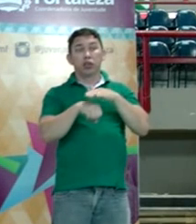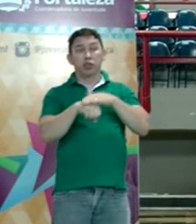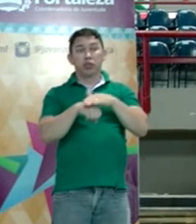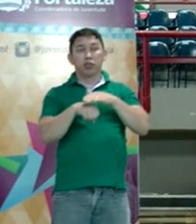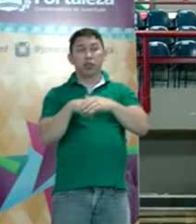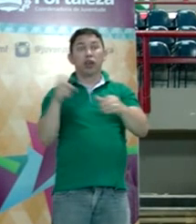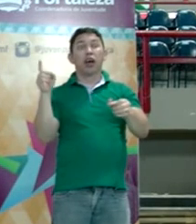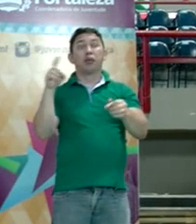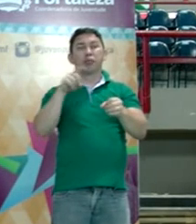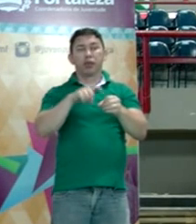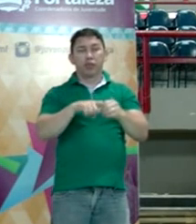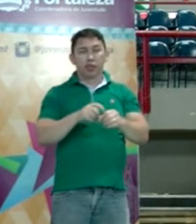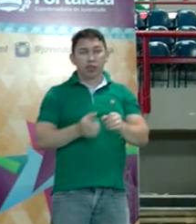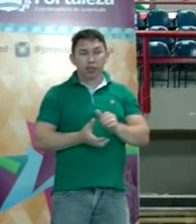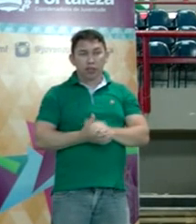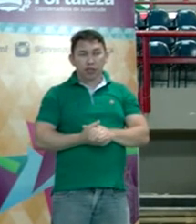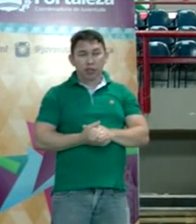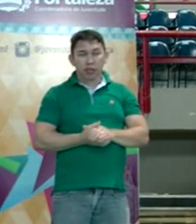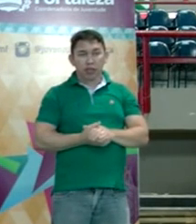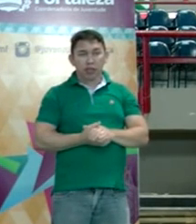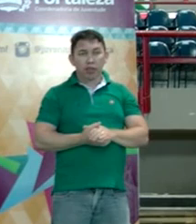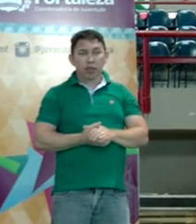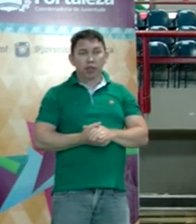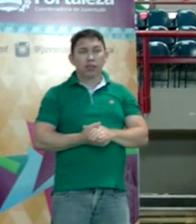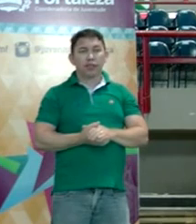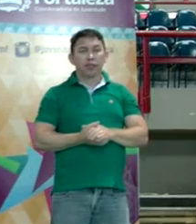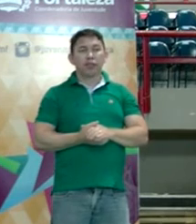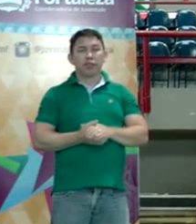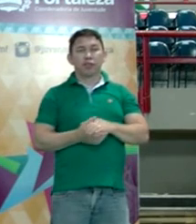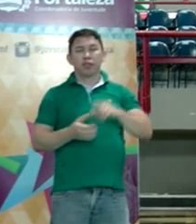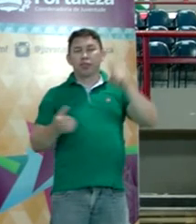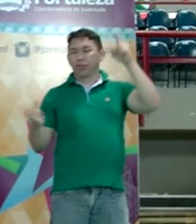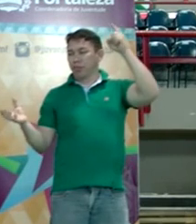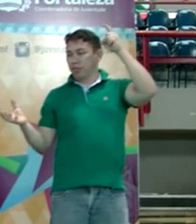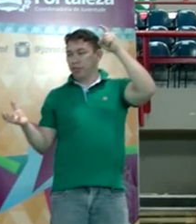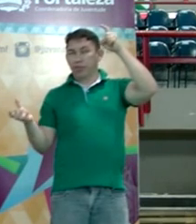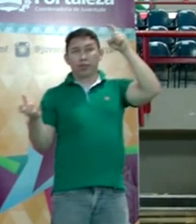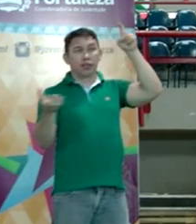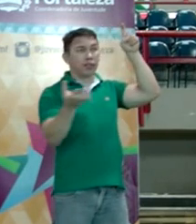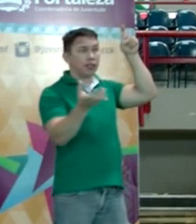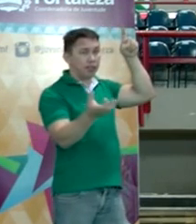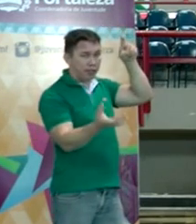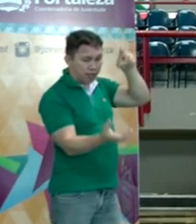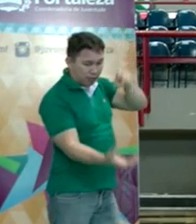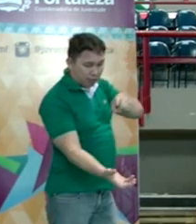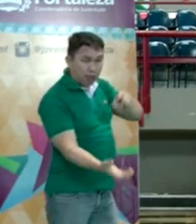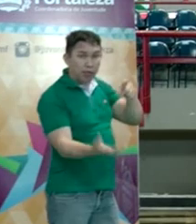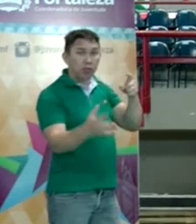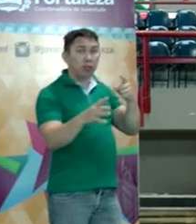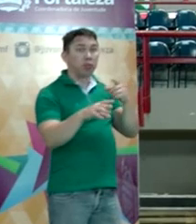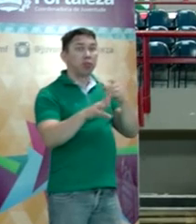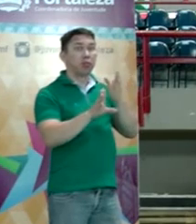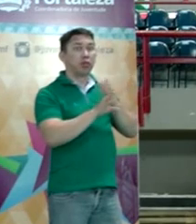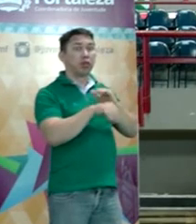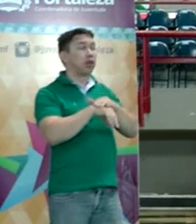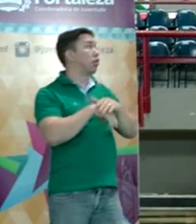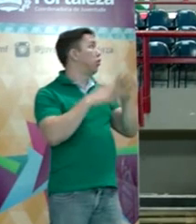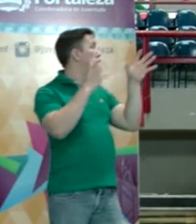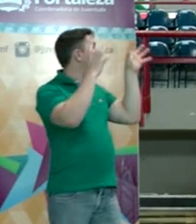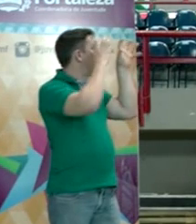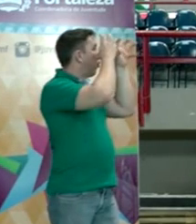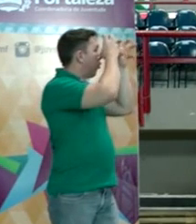quando a gente volta para a terra, que eles tentam nos descer de novo no barco. Por quê? Porque você não enxerga nada no mar. É